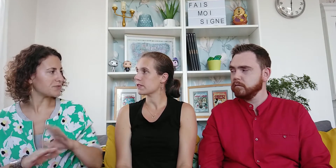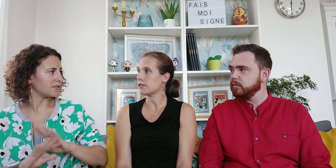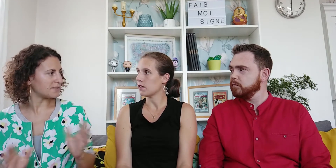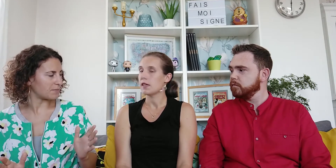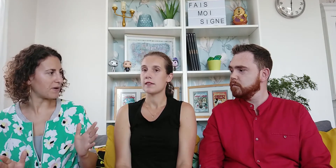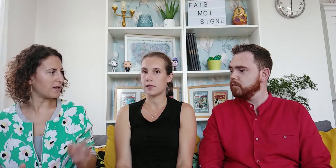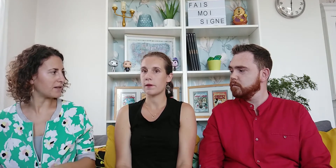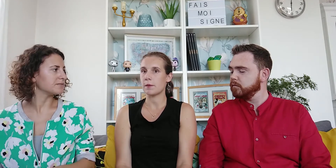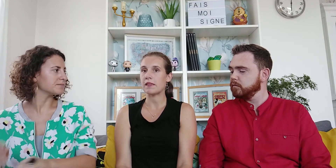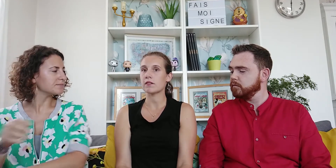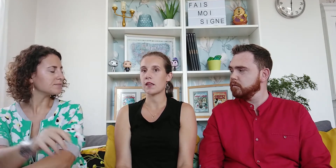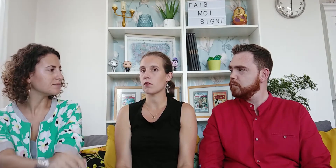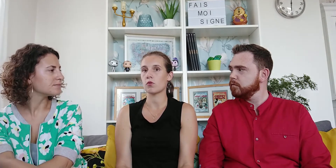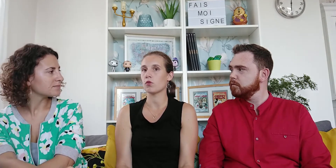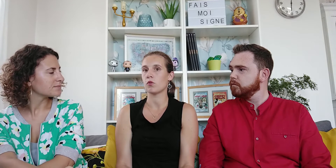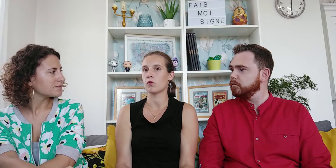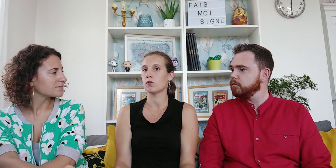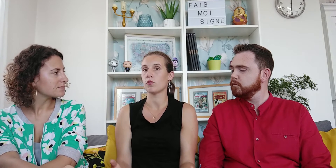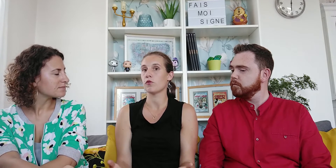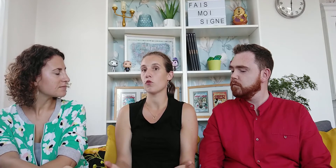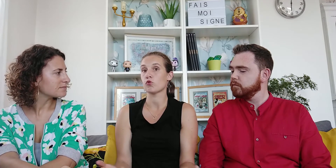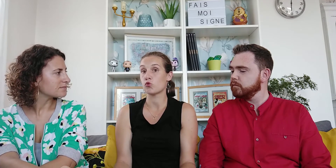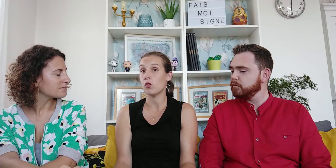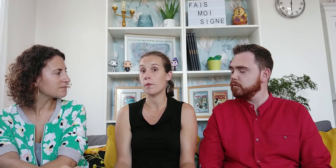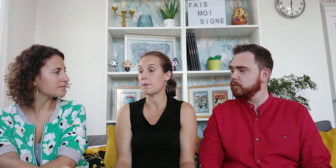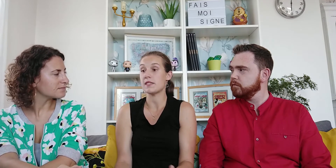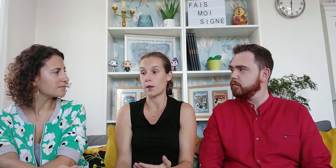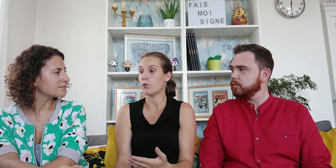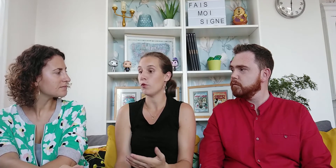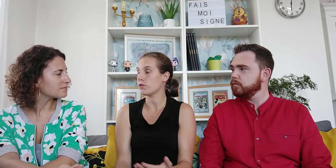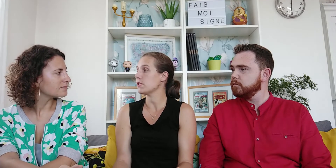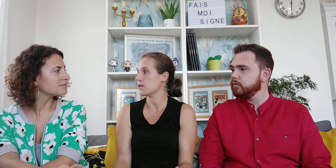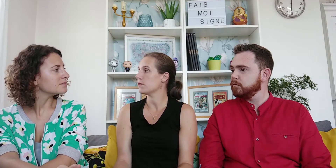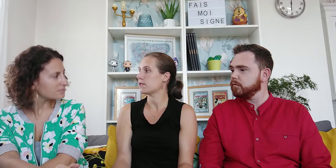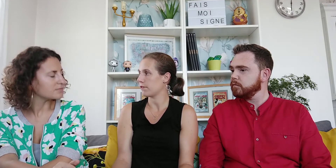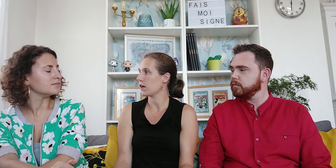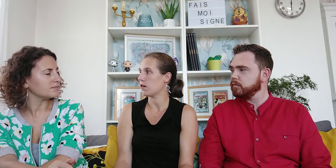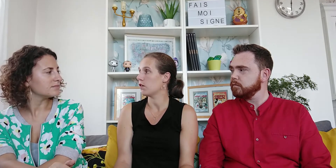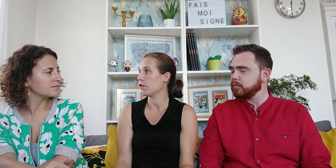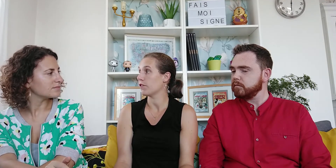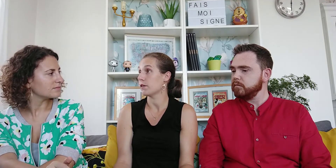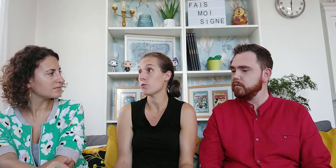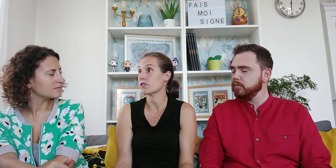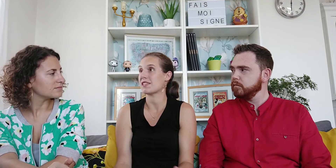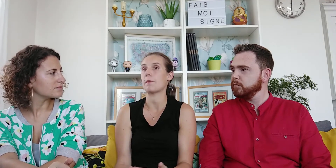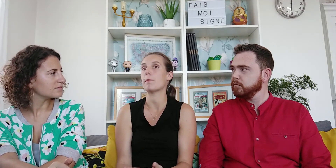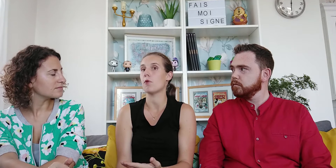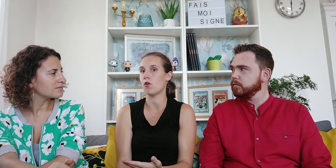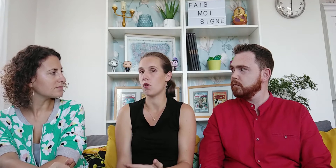ça. C'est pas dans le cadre d'enfants sourds, même si ça peut aussi servir, évidemment, puisque c'est la même langue à